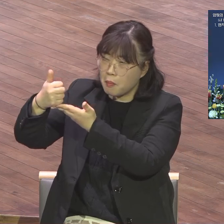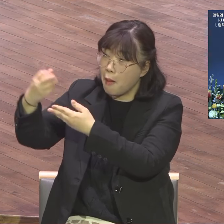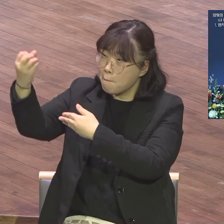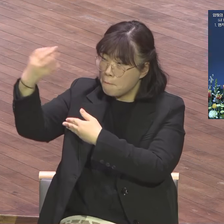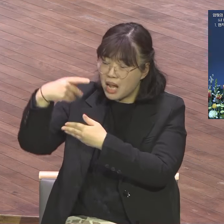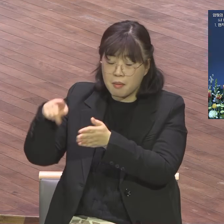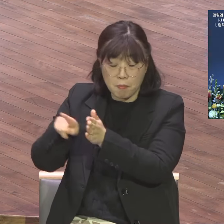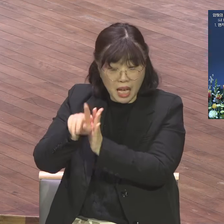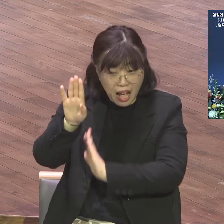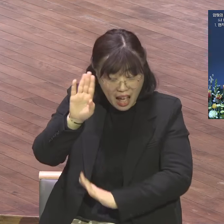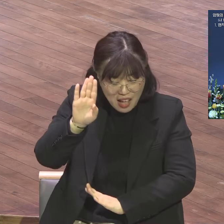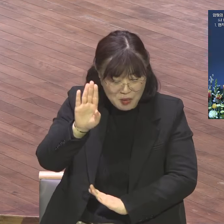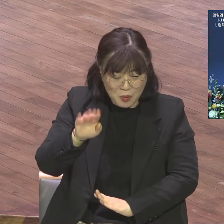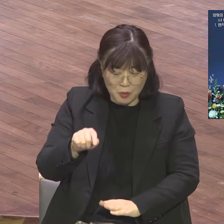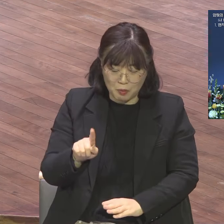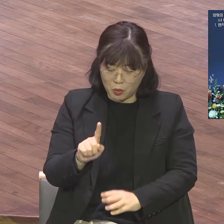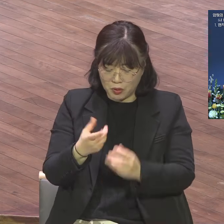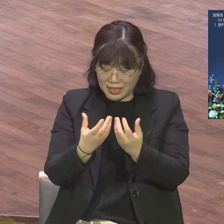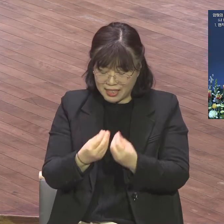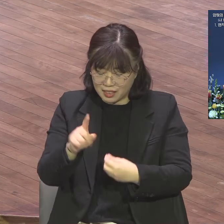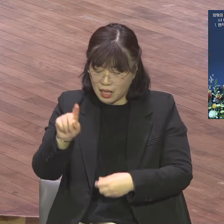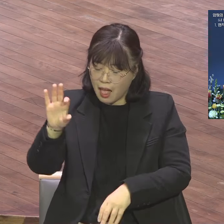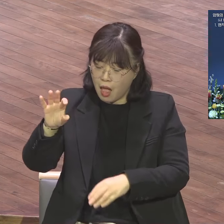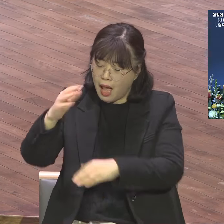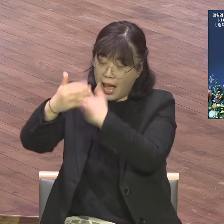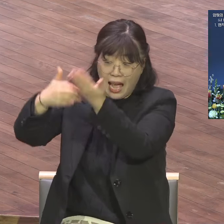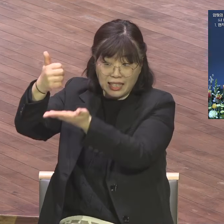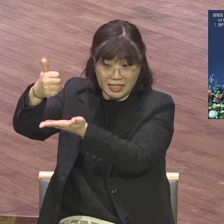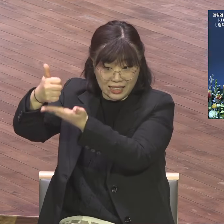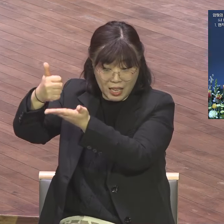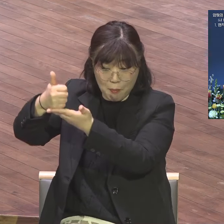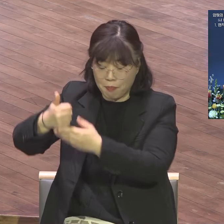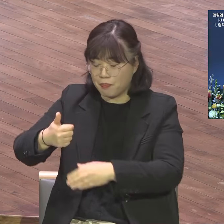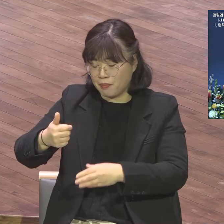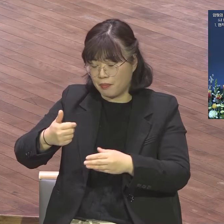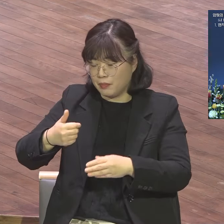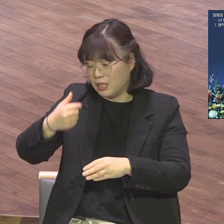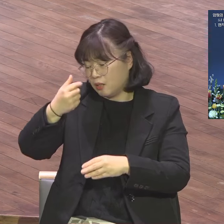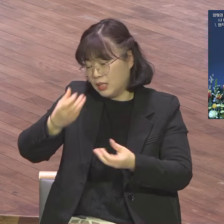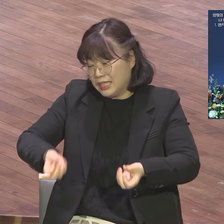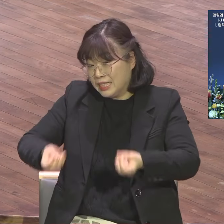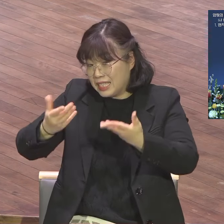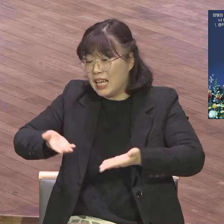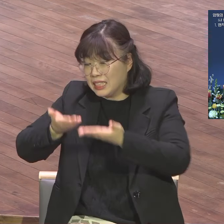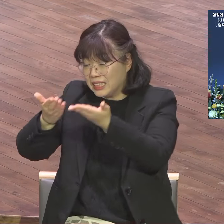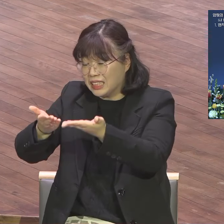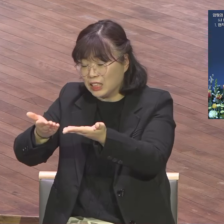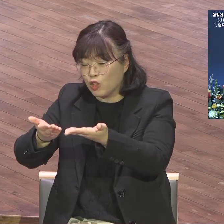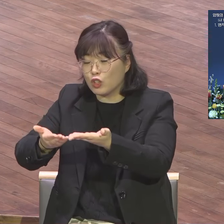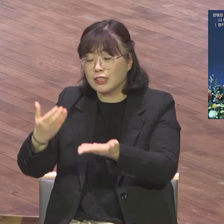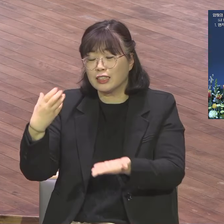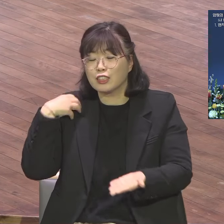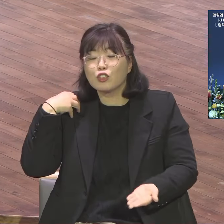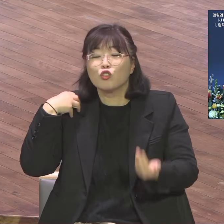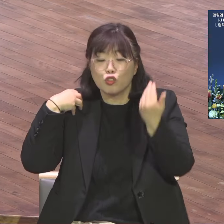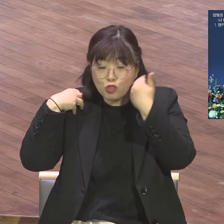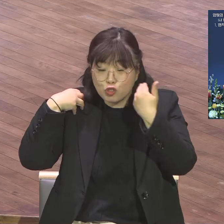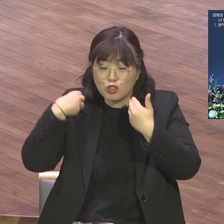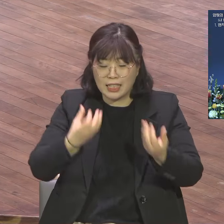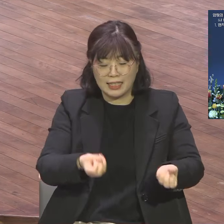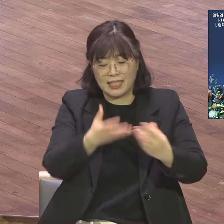이거를 이 성전에 들어와가고 우시아가 직접 향단에다 제사장만 하게 되는